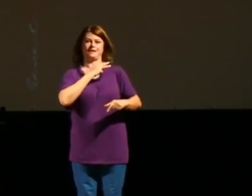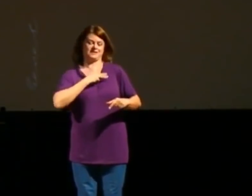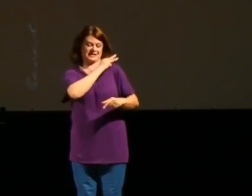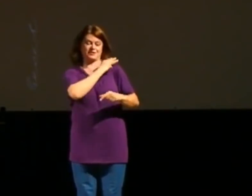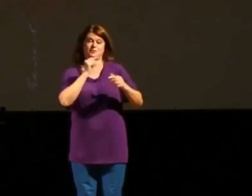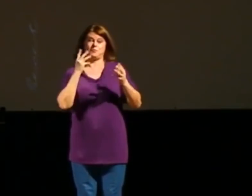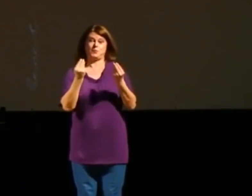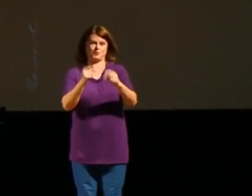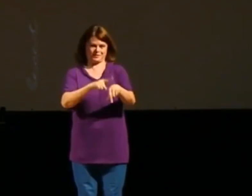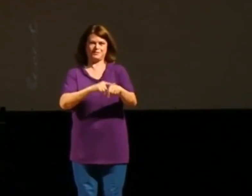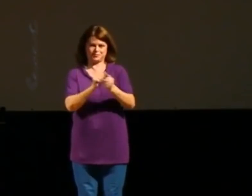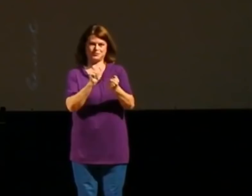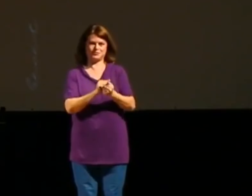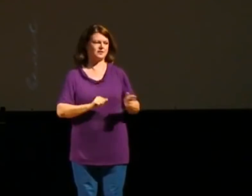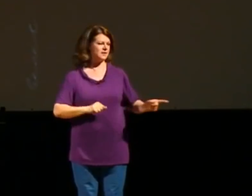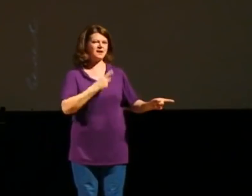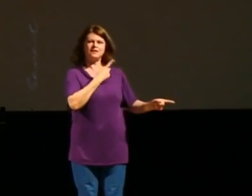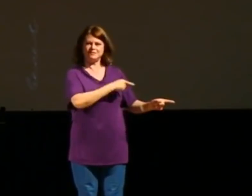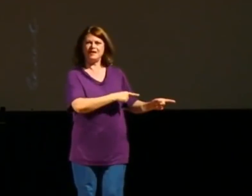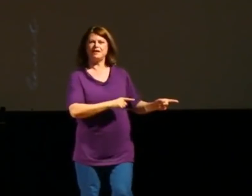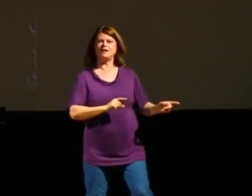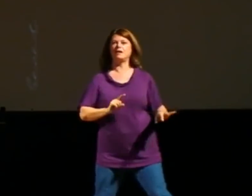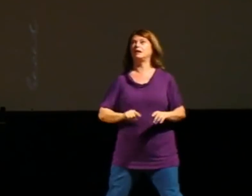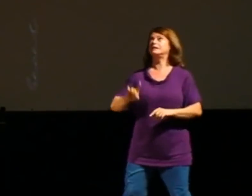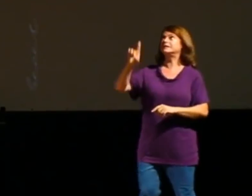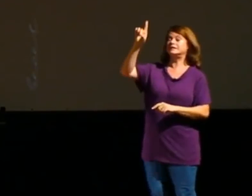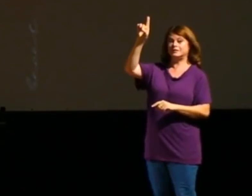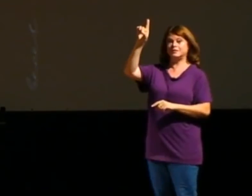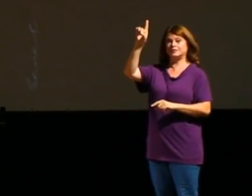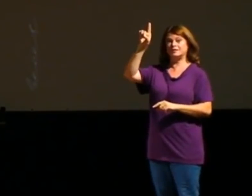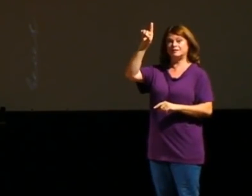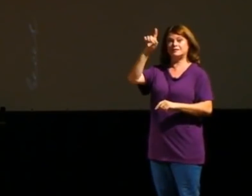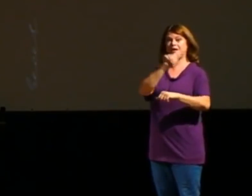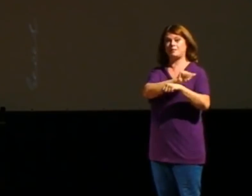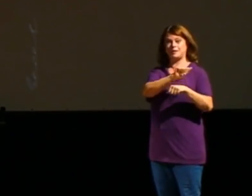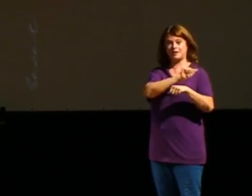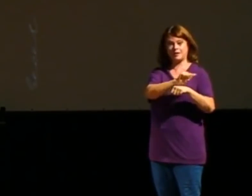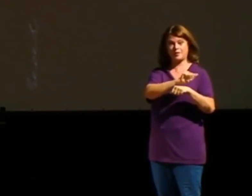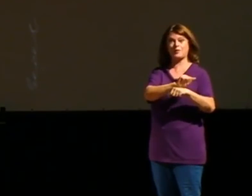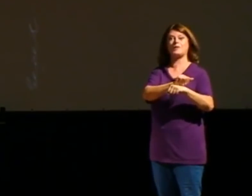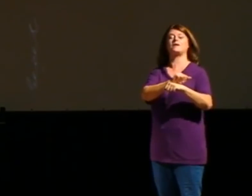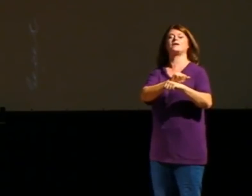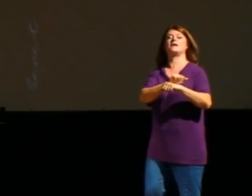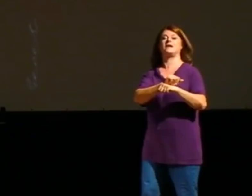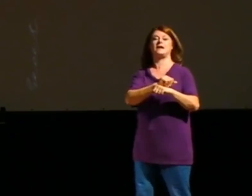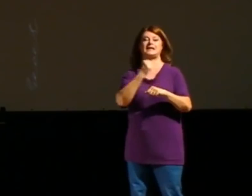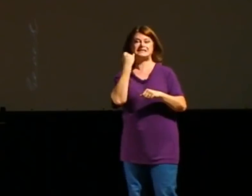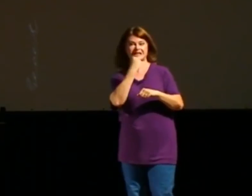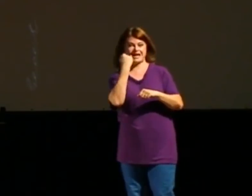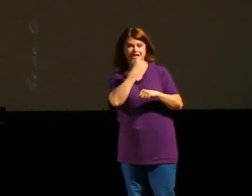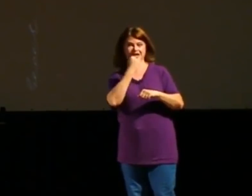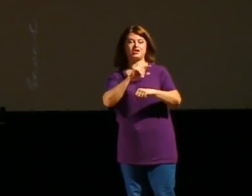Isaac e Jacó. Eu falei, isso é a mesma coisa? Ele, não. Deus é um Deus que se encontrou com Abraão no momento da